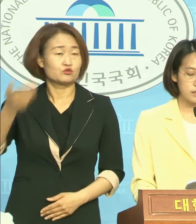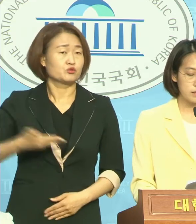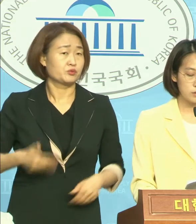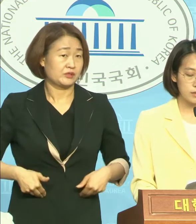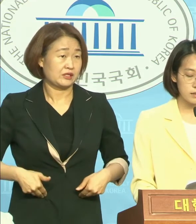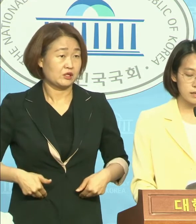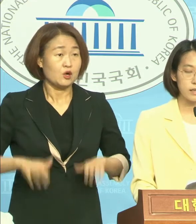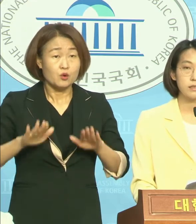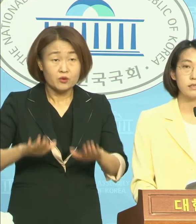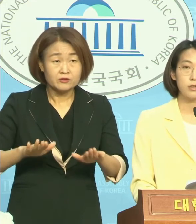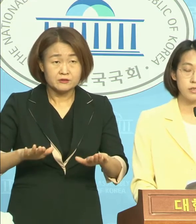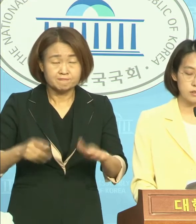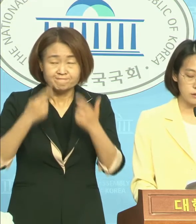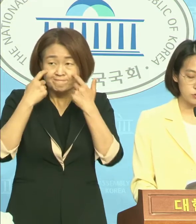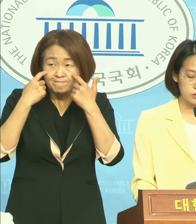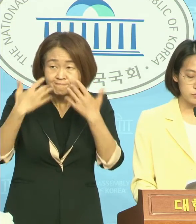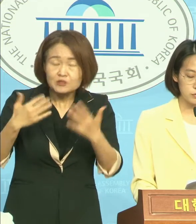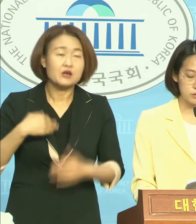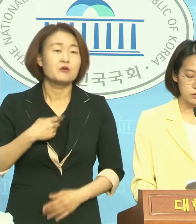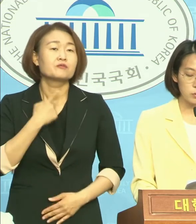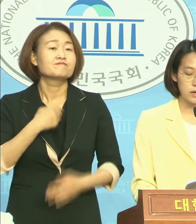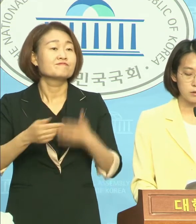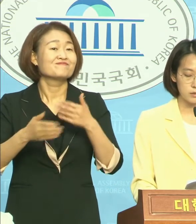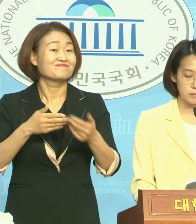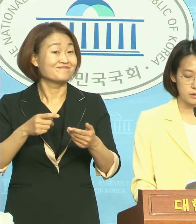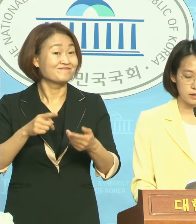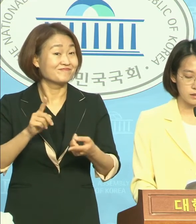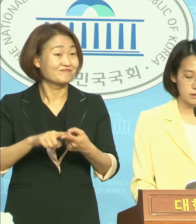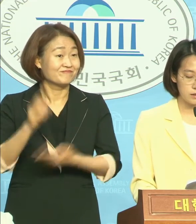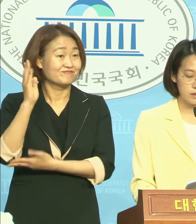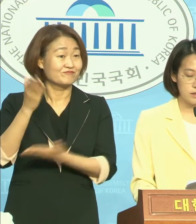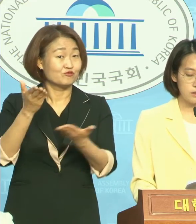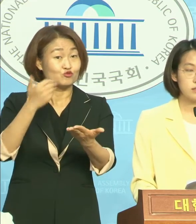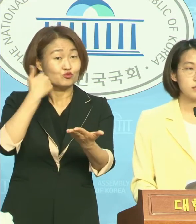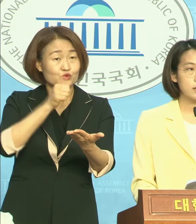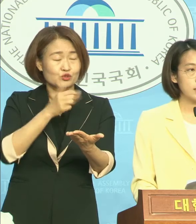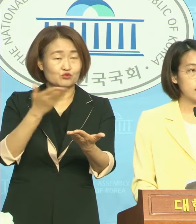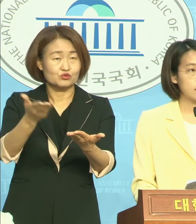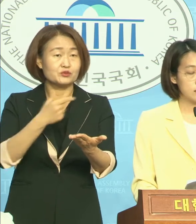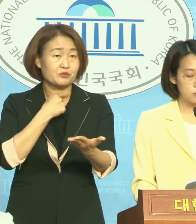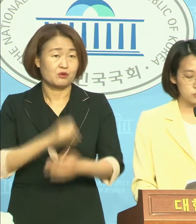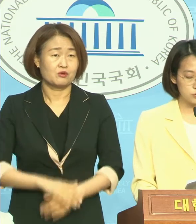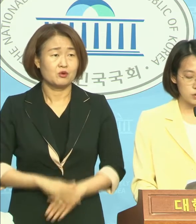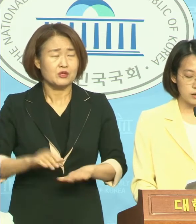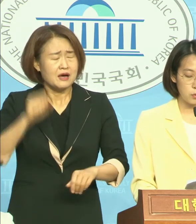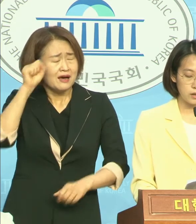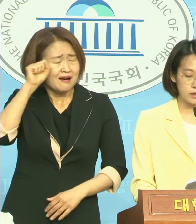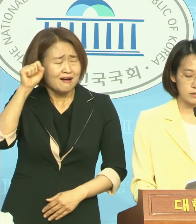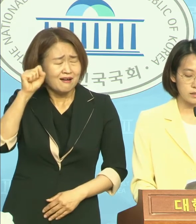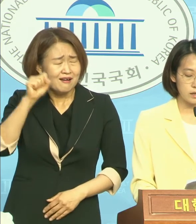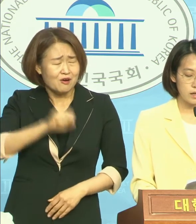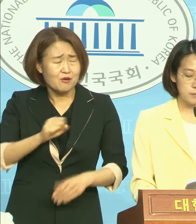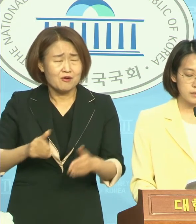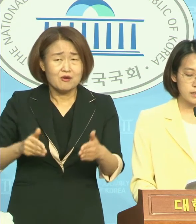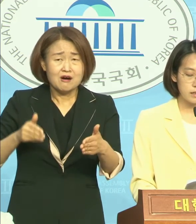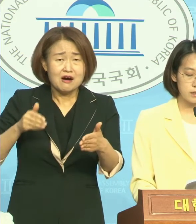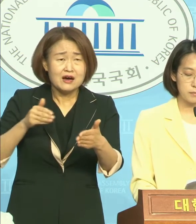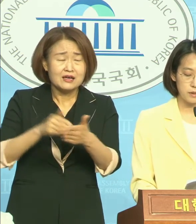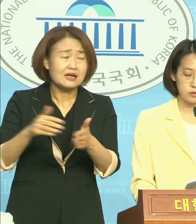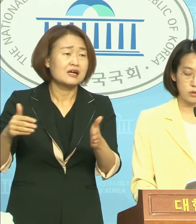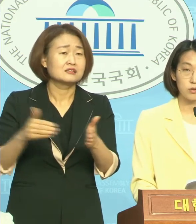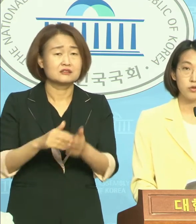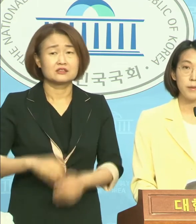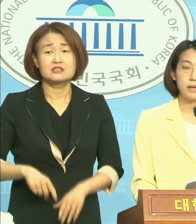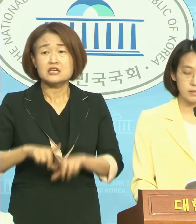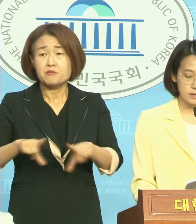오늘 이 자리에서 생생한 증언을 들려 주실 분들을 소개하고자 합니다 이른 시간에 이곳 국회에 오기까지 비장애인